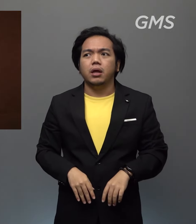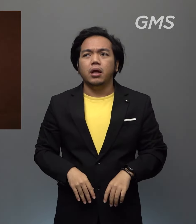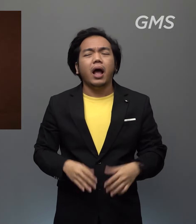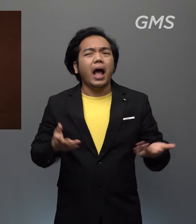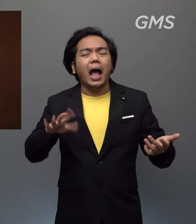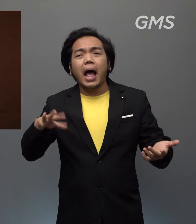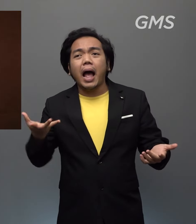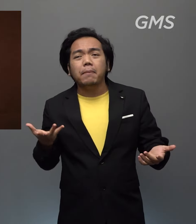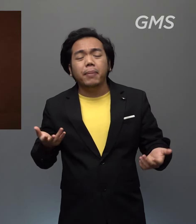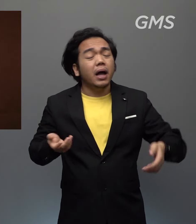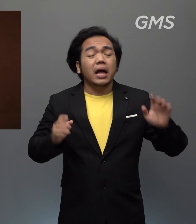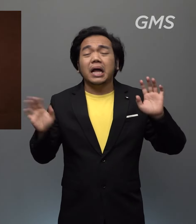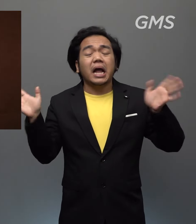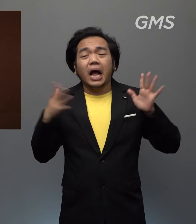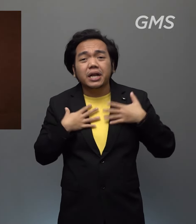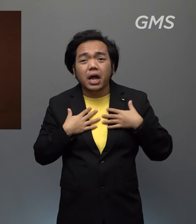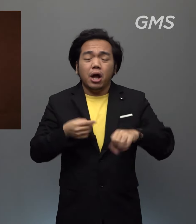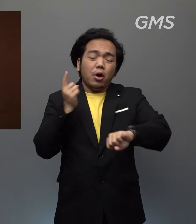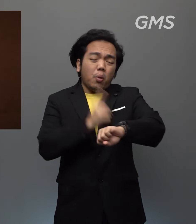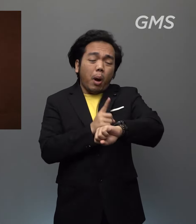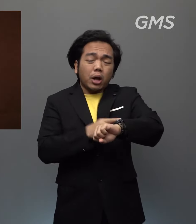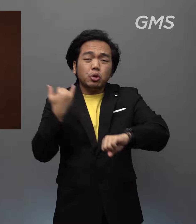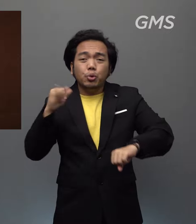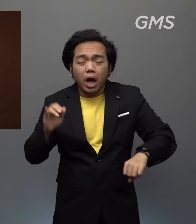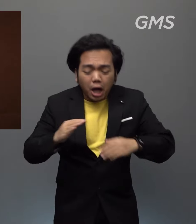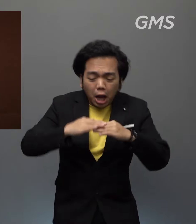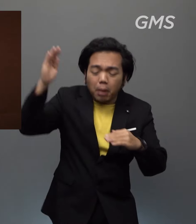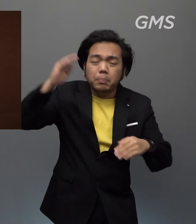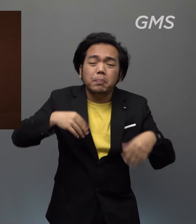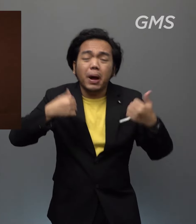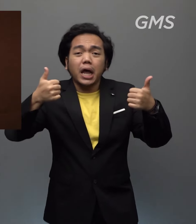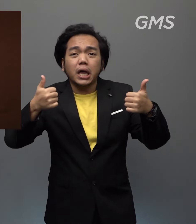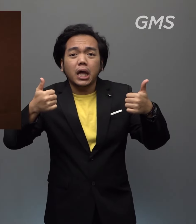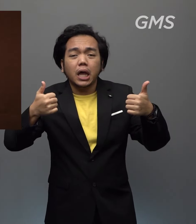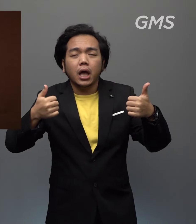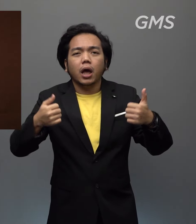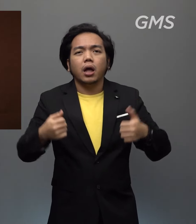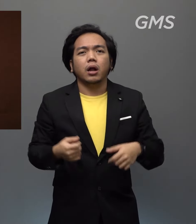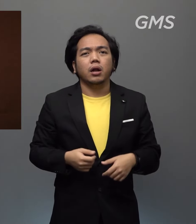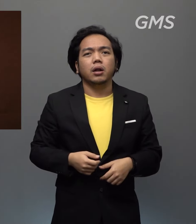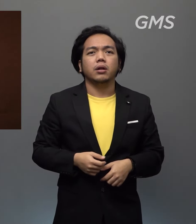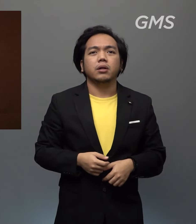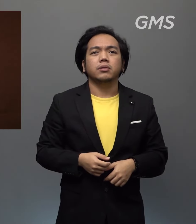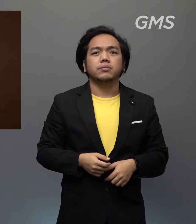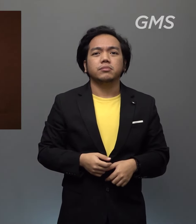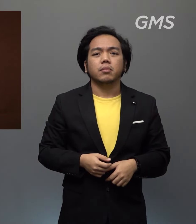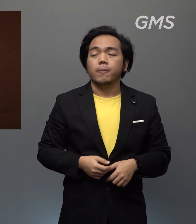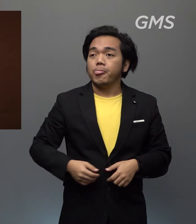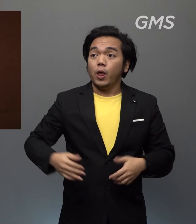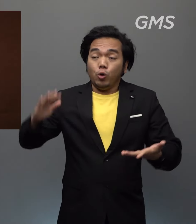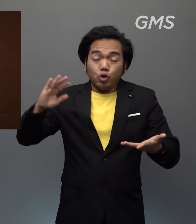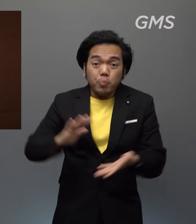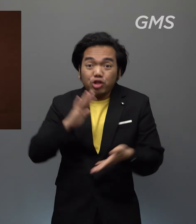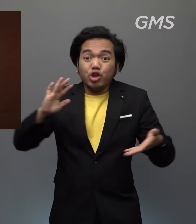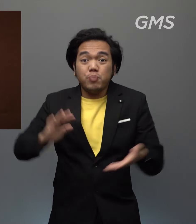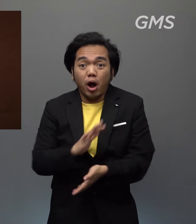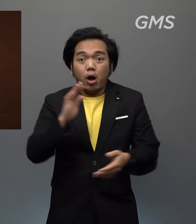kehendaknya? Seolah-olah situasinya sulit begini, tiba-tiba Tuhan datang bahwa kamu akan menumpas